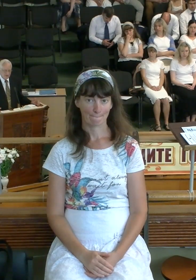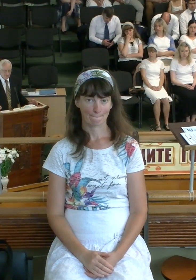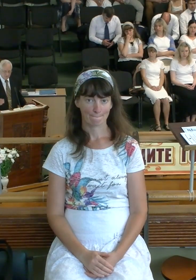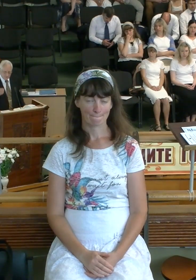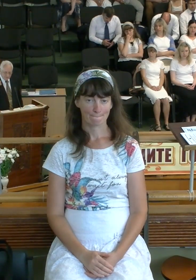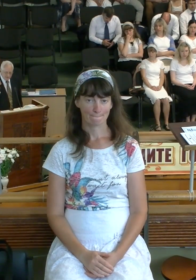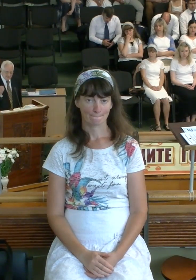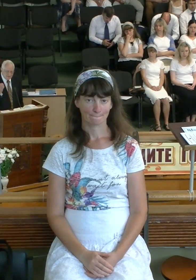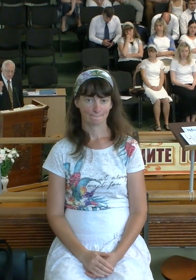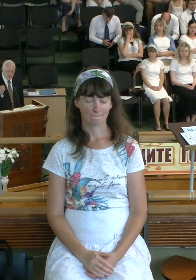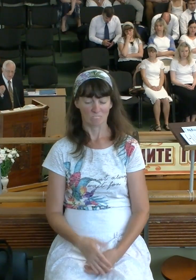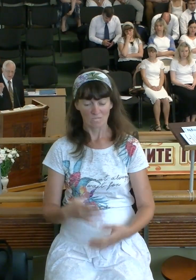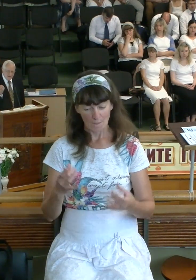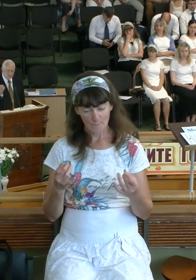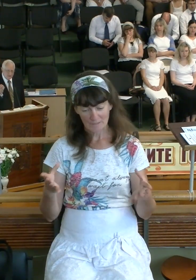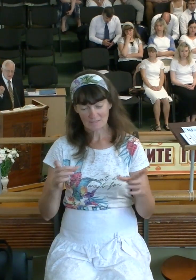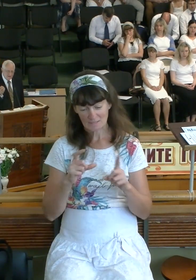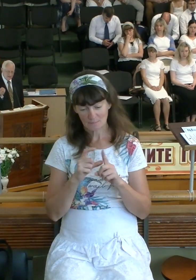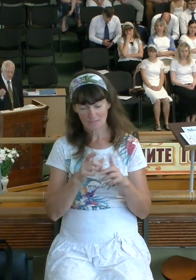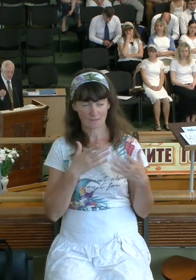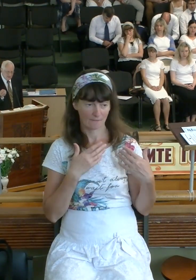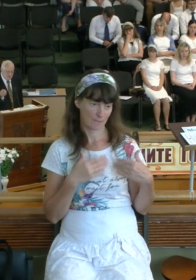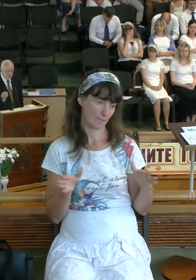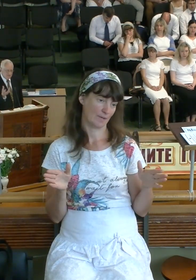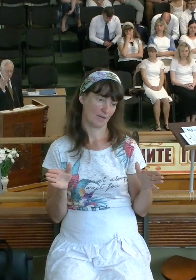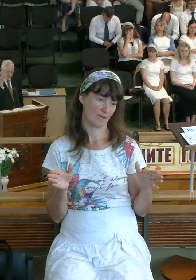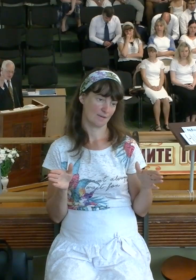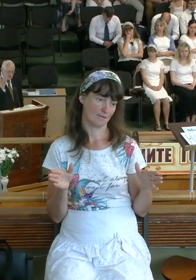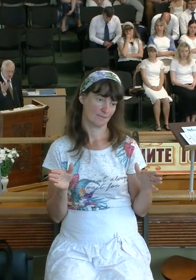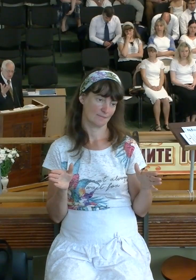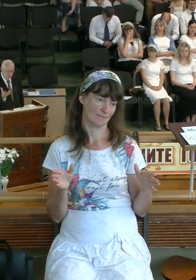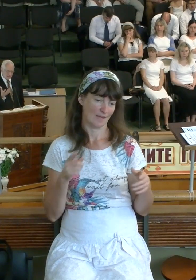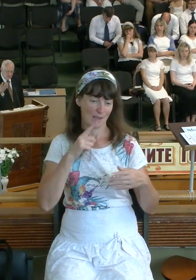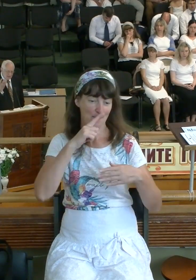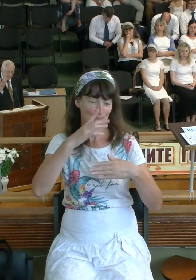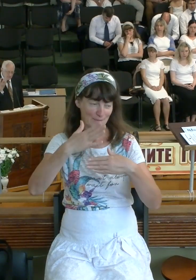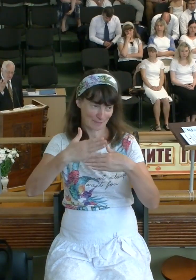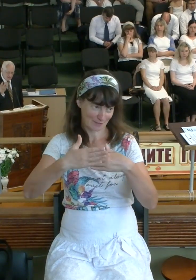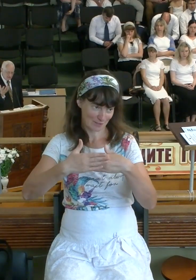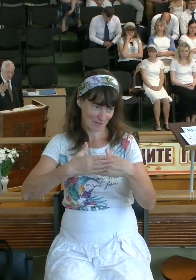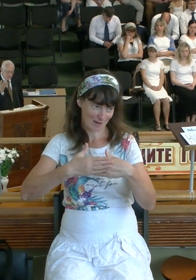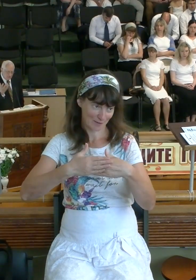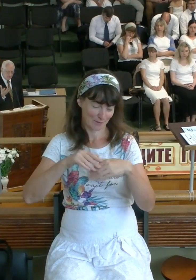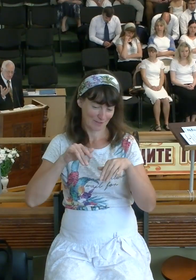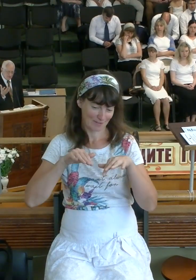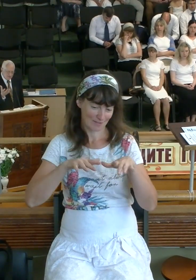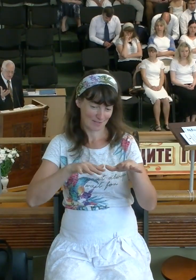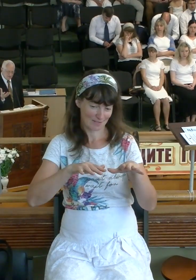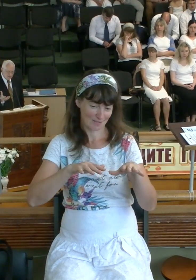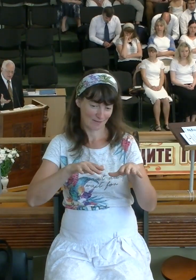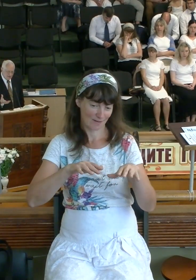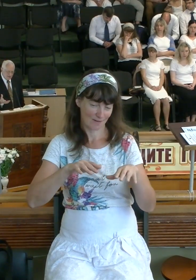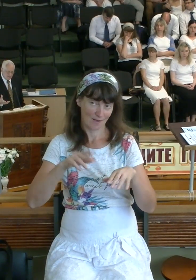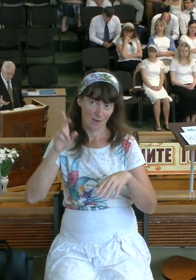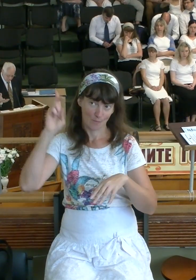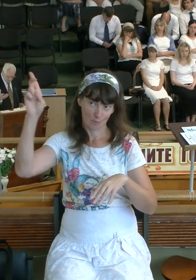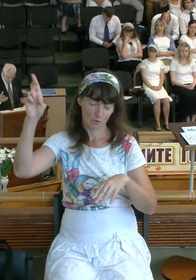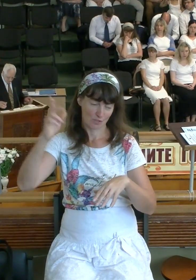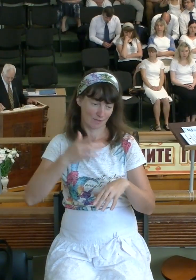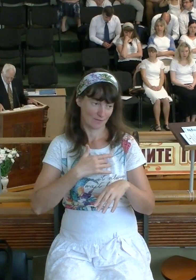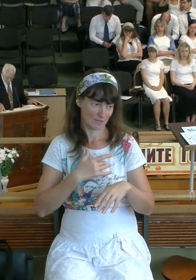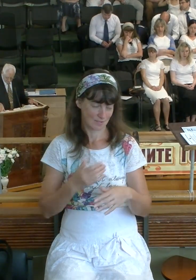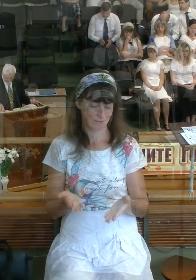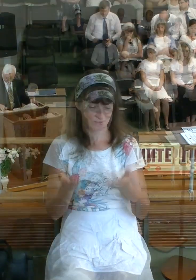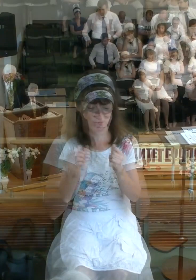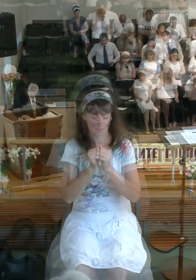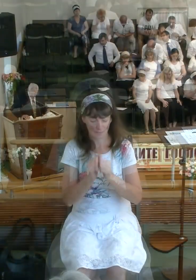угошают. Простые слова покаяния, они приближают действие Божие в наши сердца. Мы встанем